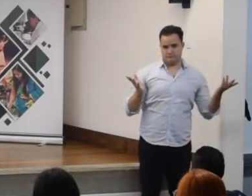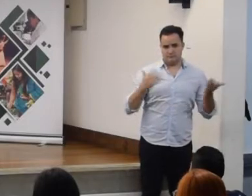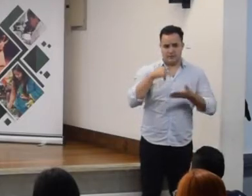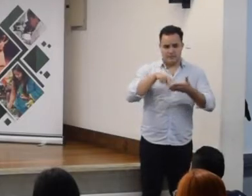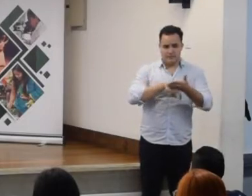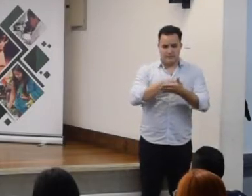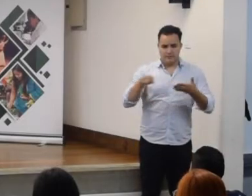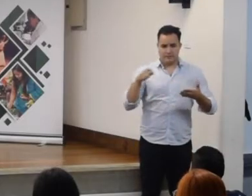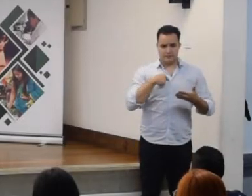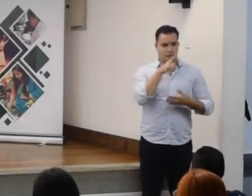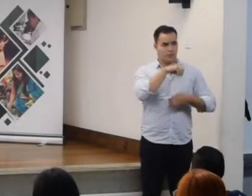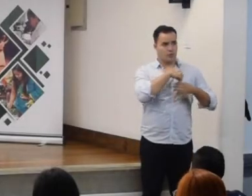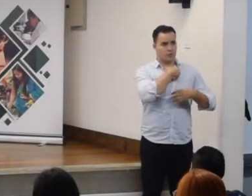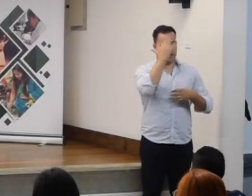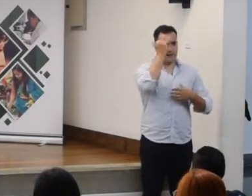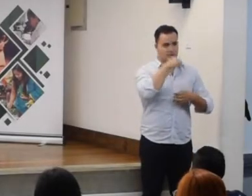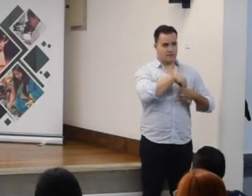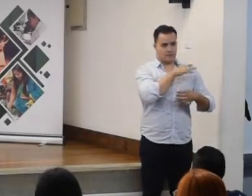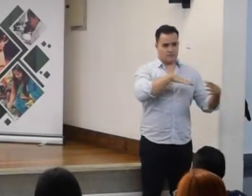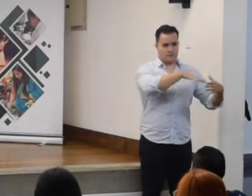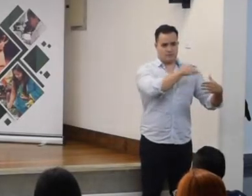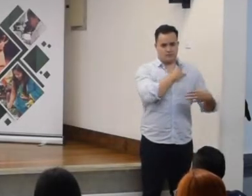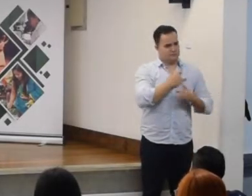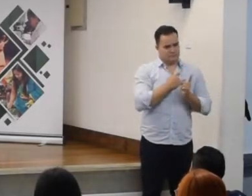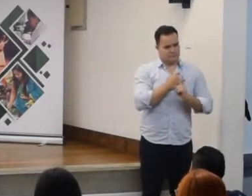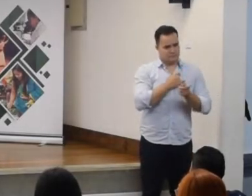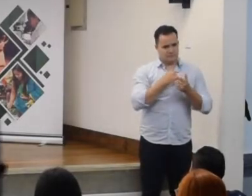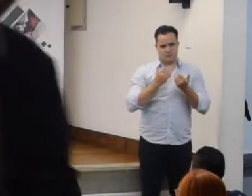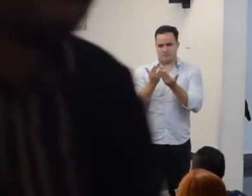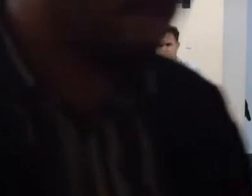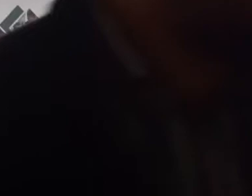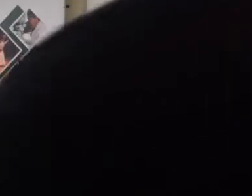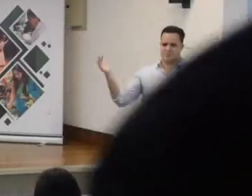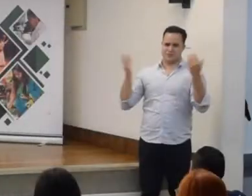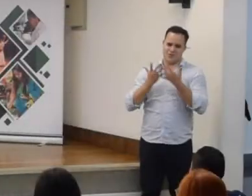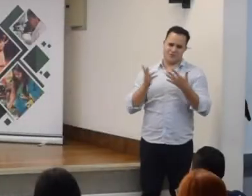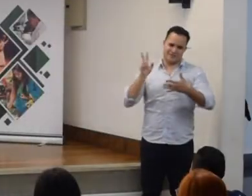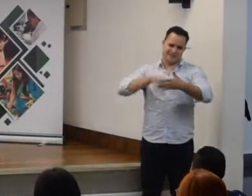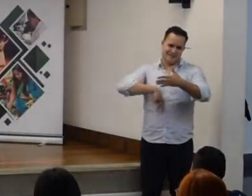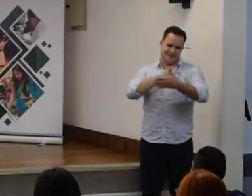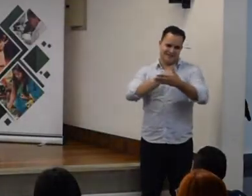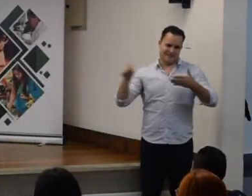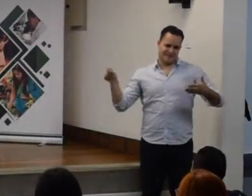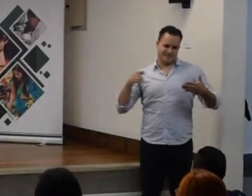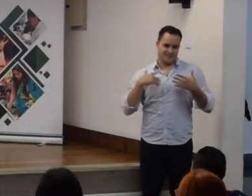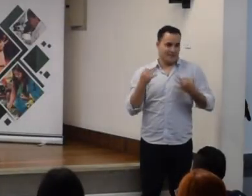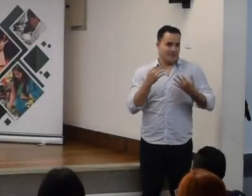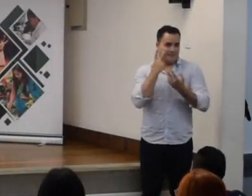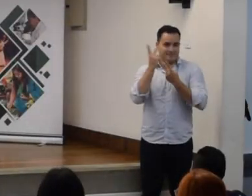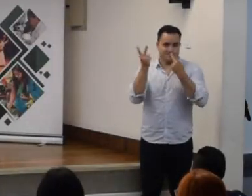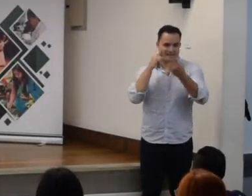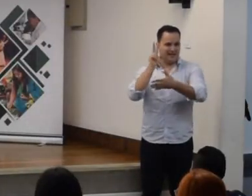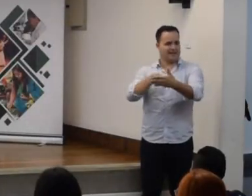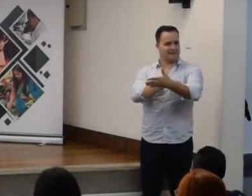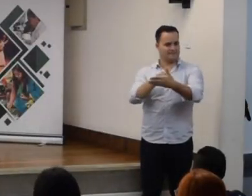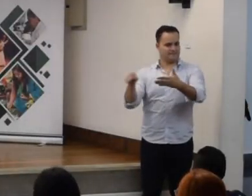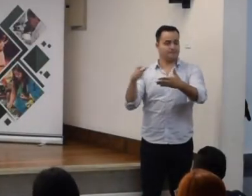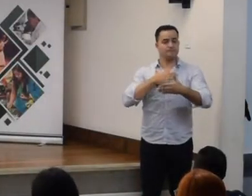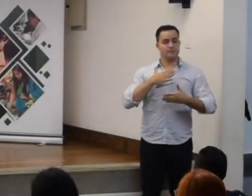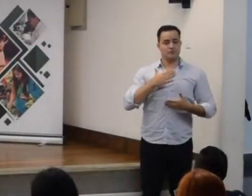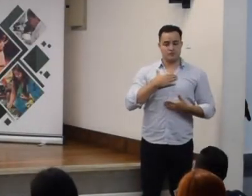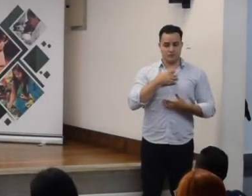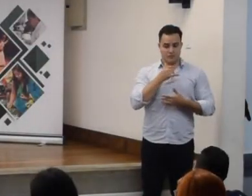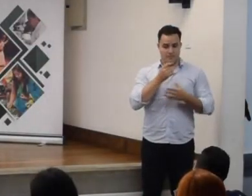se leen muchas cosas, todo se puede leer, todo es susceptible de leer. Yo con mi formación